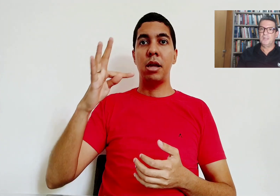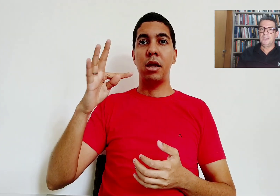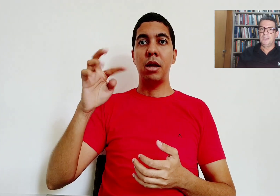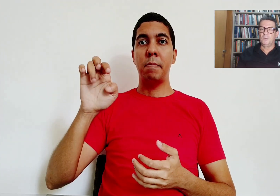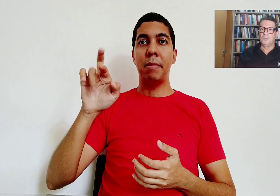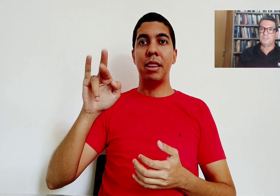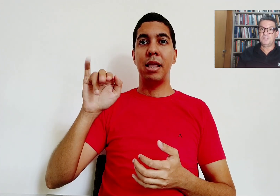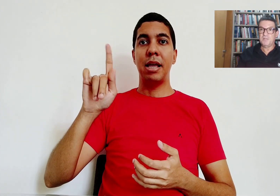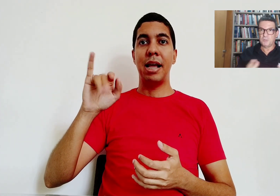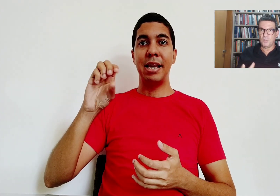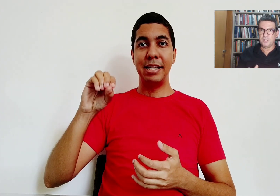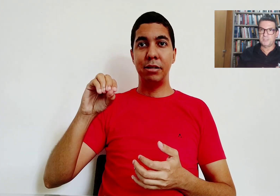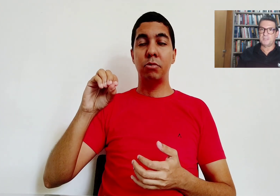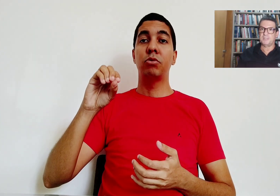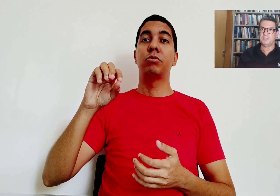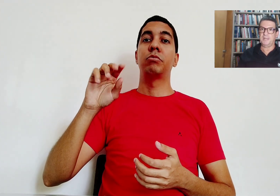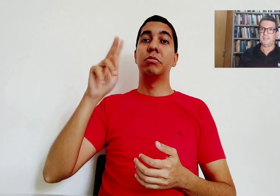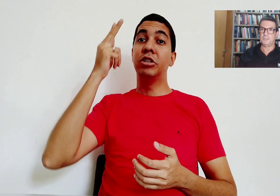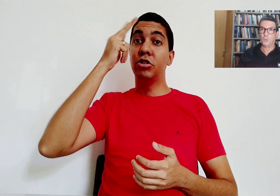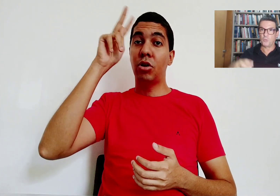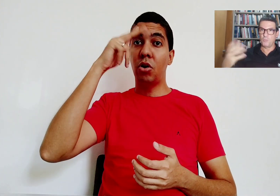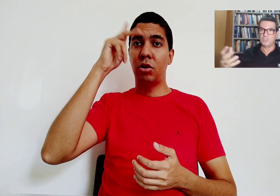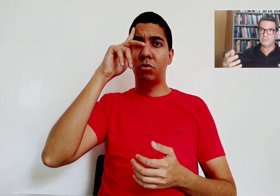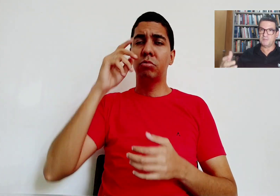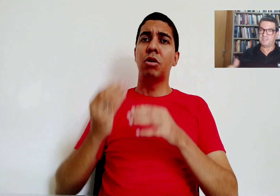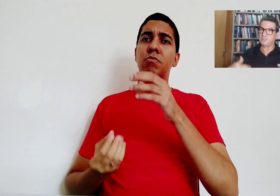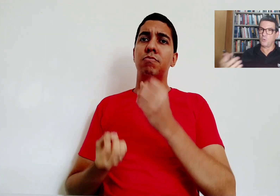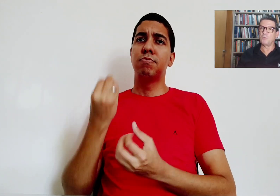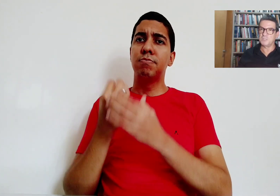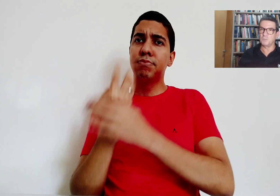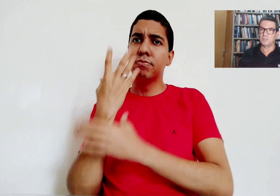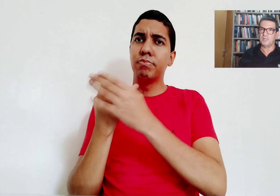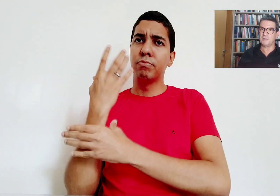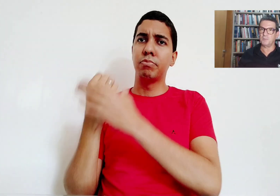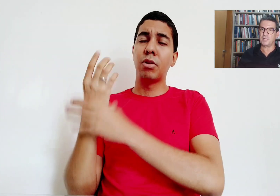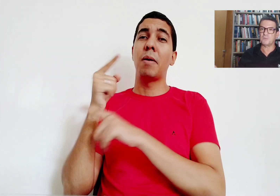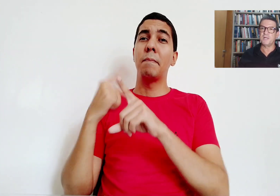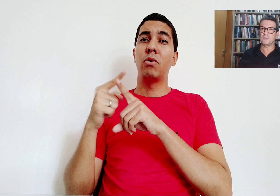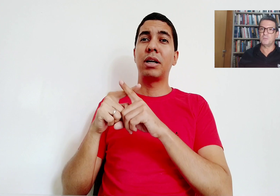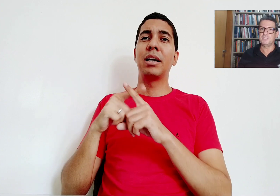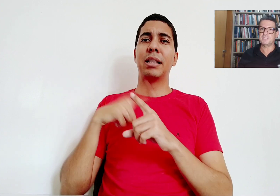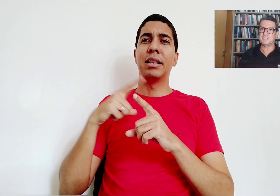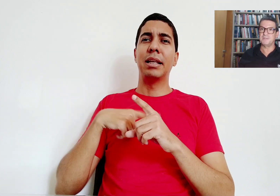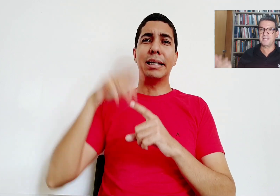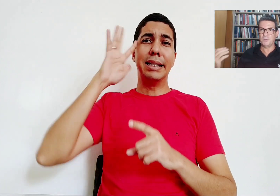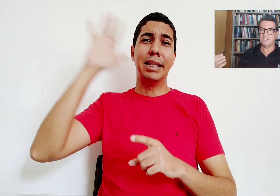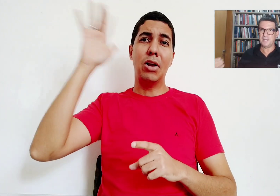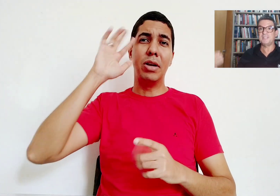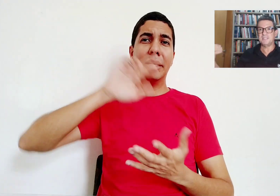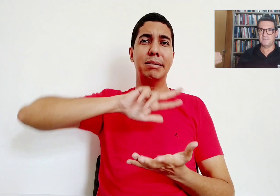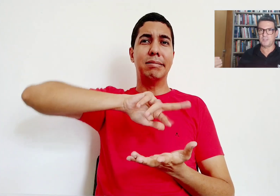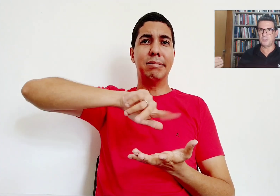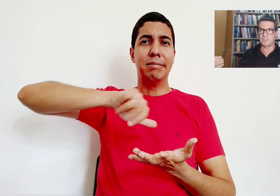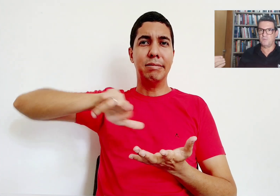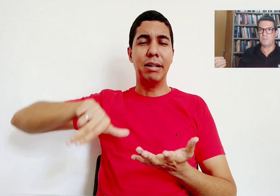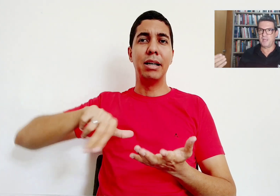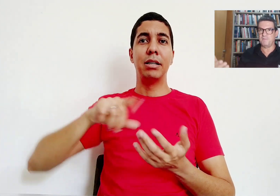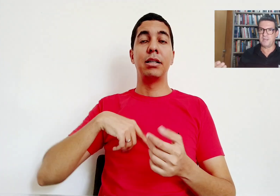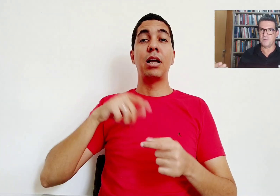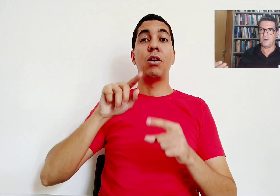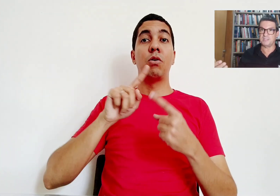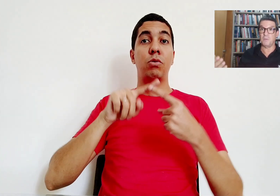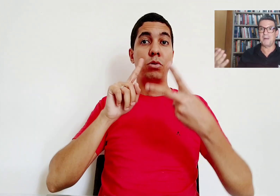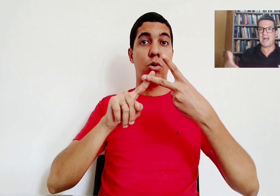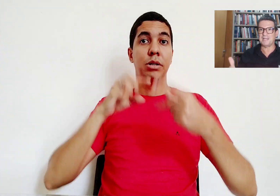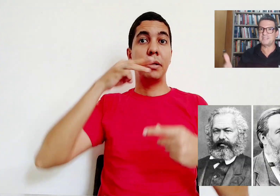histórico. Os inventores, né, do comunismo, na verdade do comunismo moderno, porque as correntes comunistas são anteriores a esses inventores que eu vou me